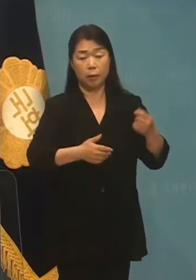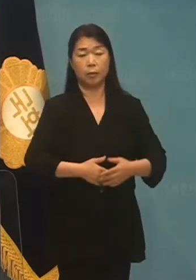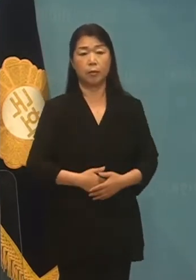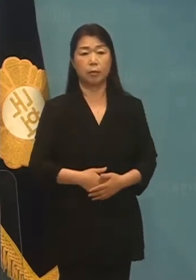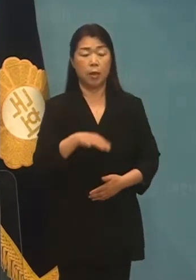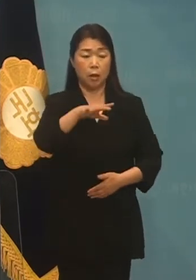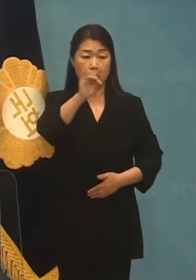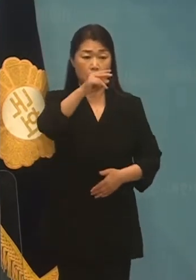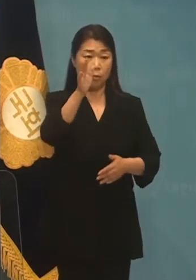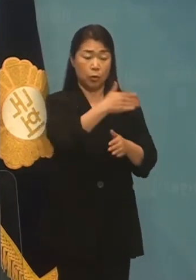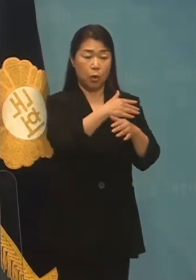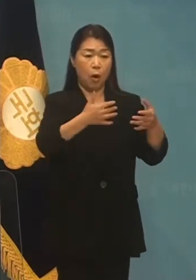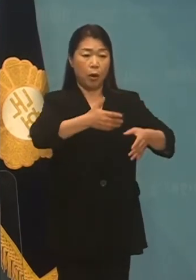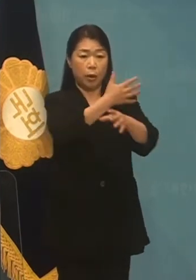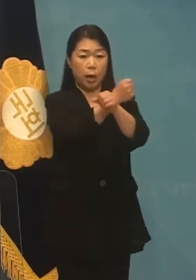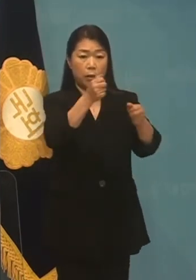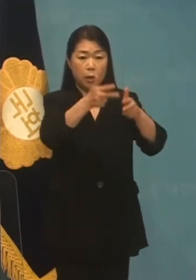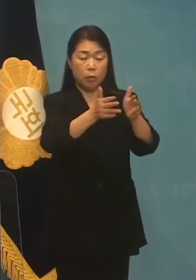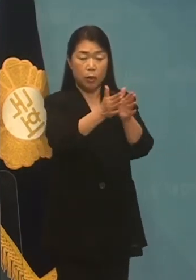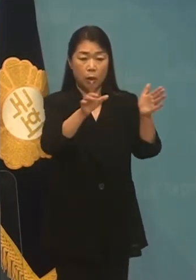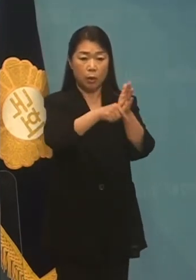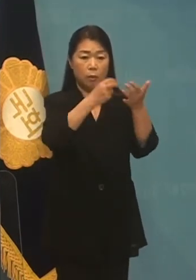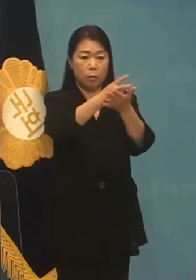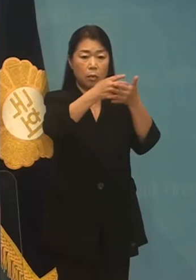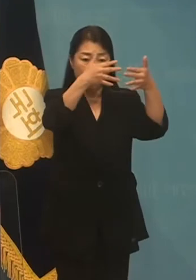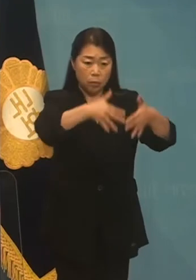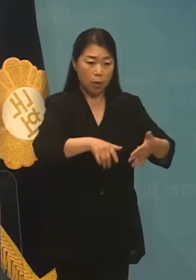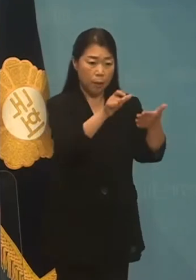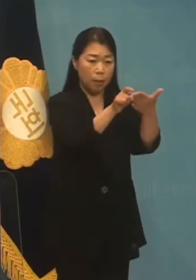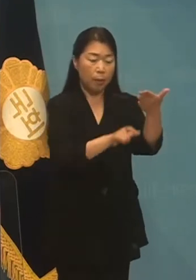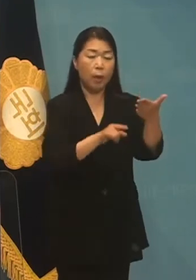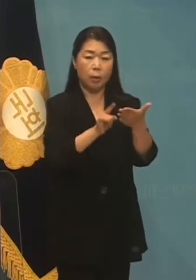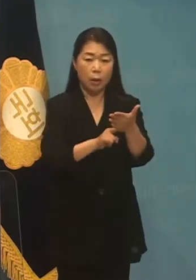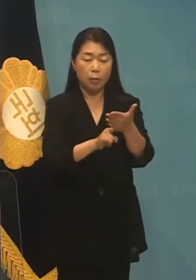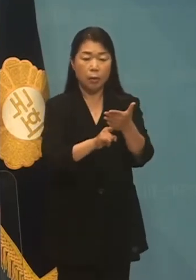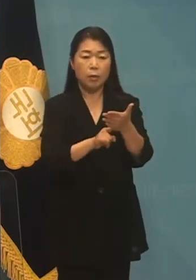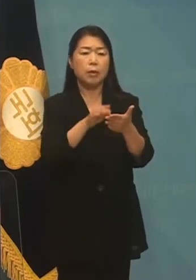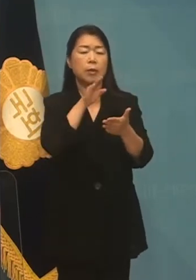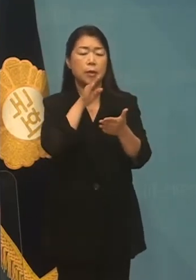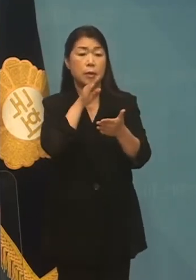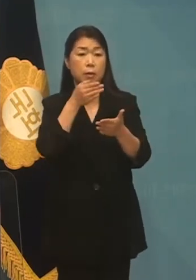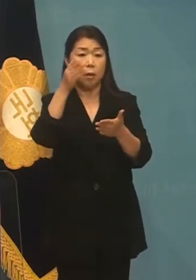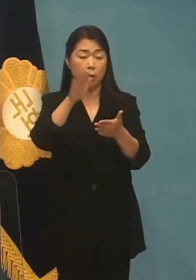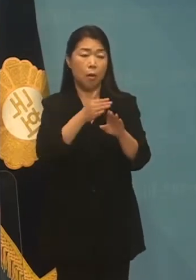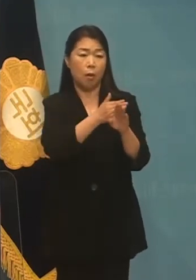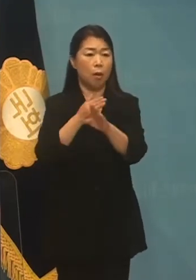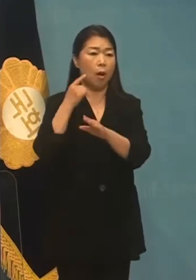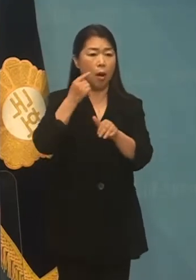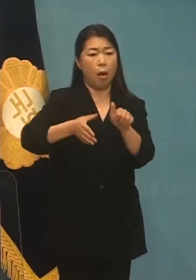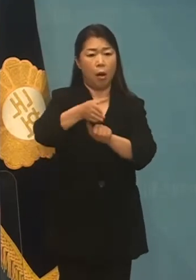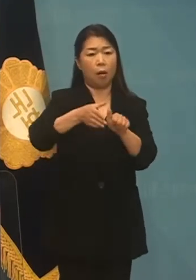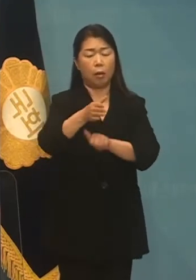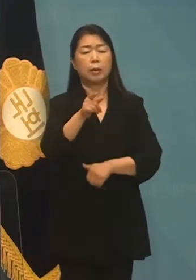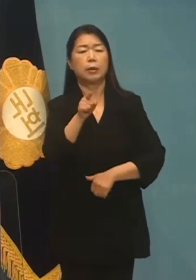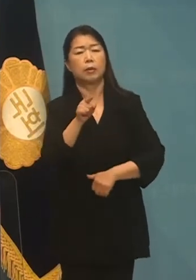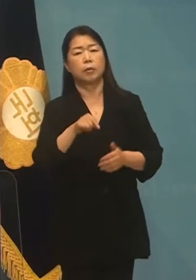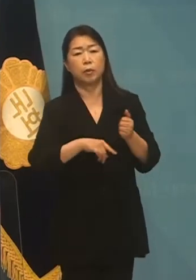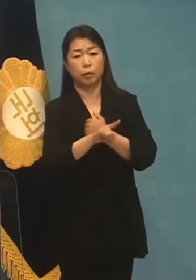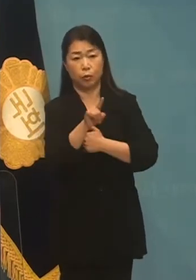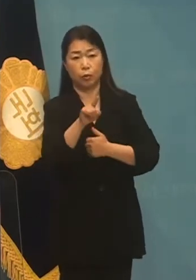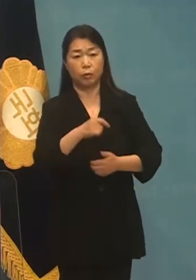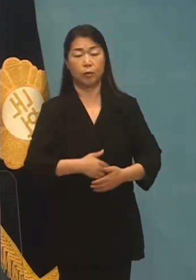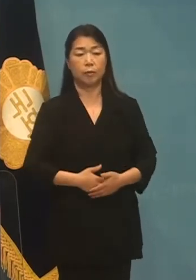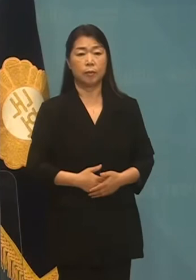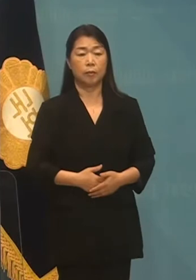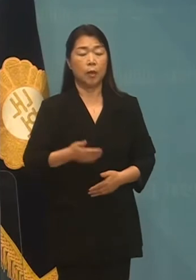초기에 던져진 의혹들은 모두 사실이 아님이 밝혀졌습니다. 그러자